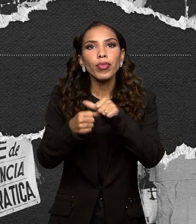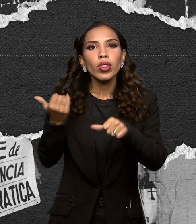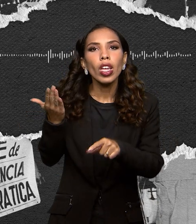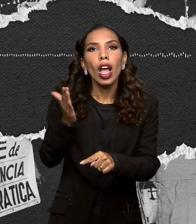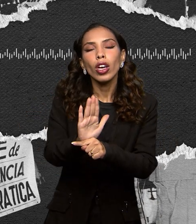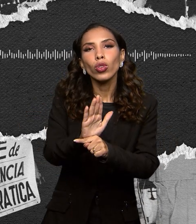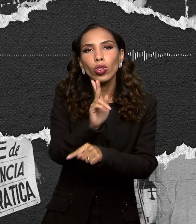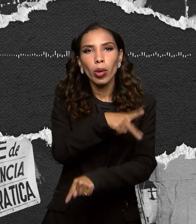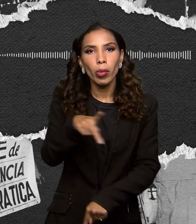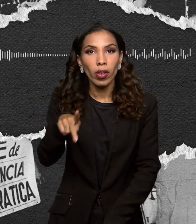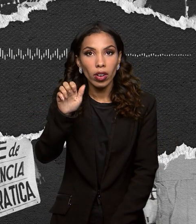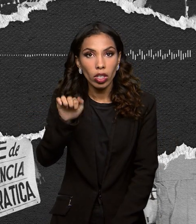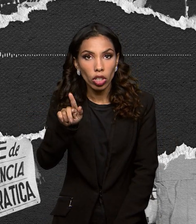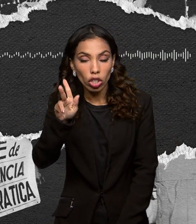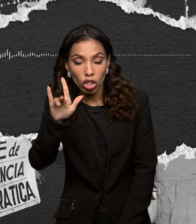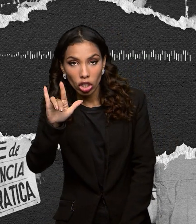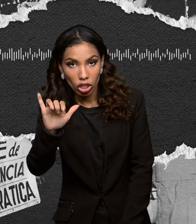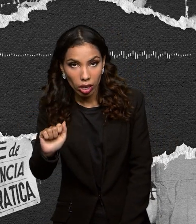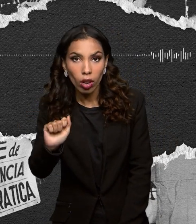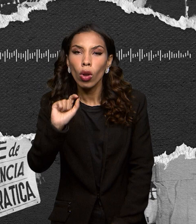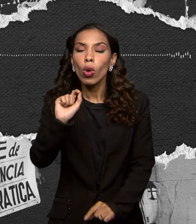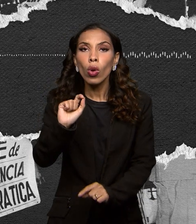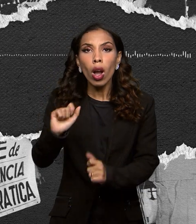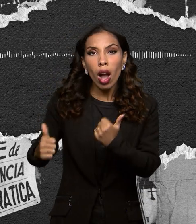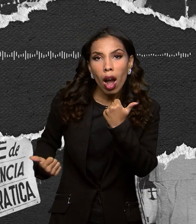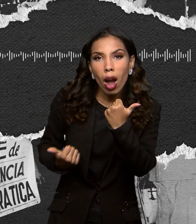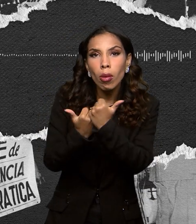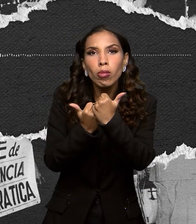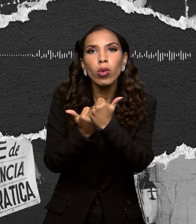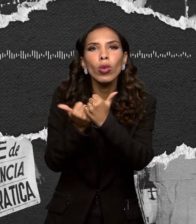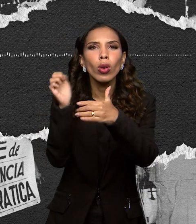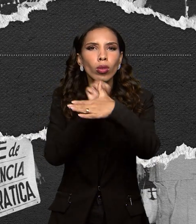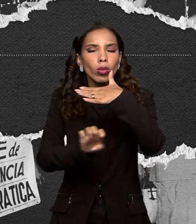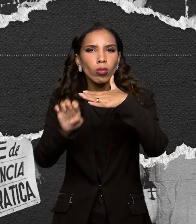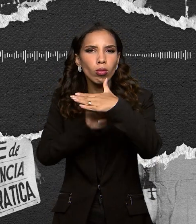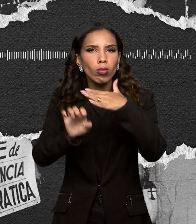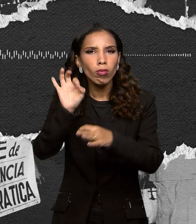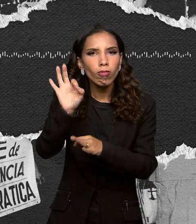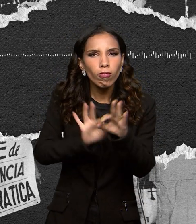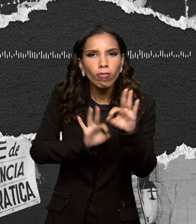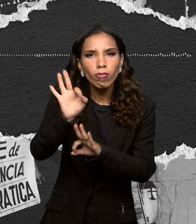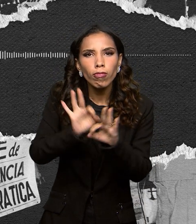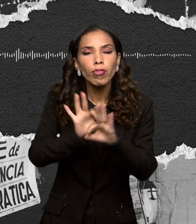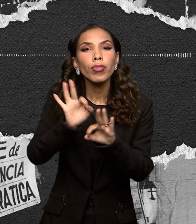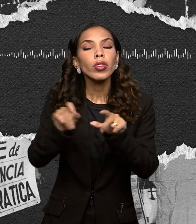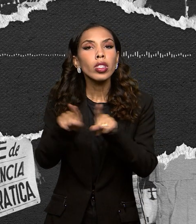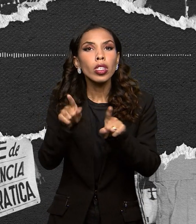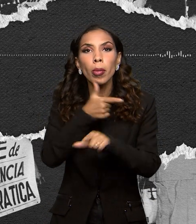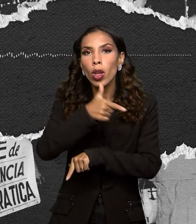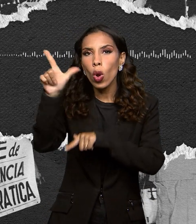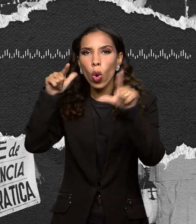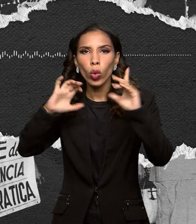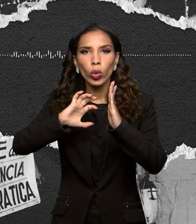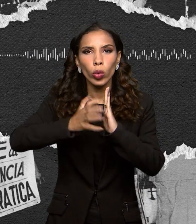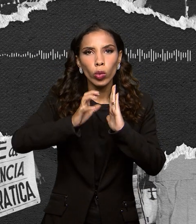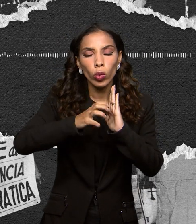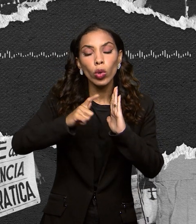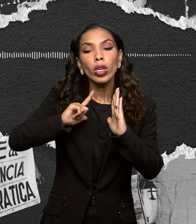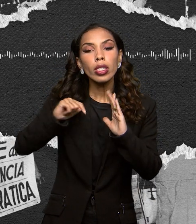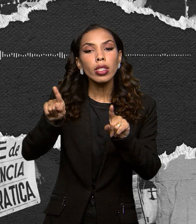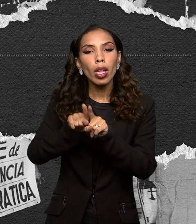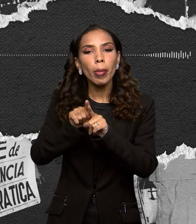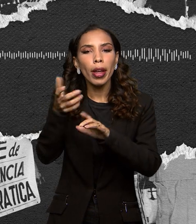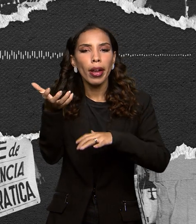Ângela. Havia, a princípio, um apoio de parte do empresariado ao plano, assim como de outros partidos que compunham o